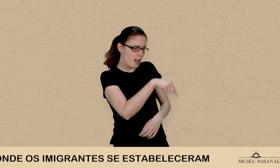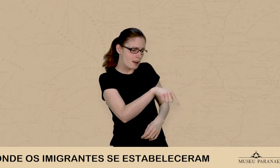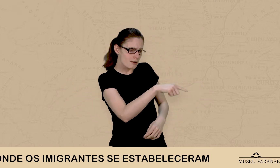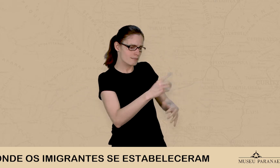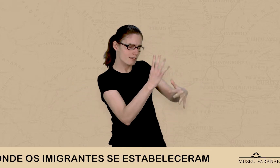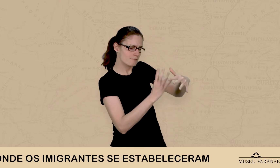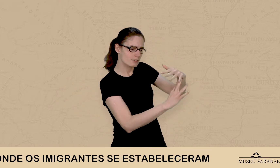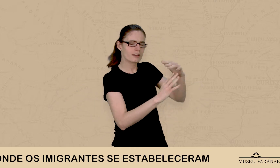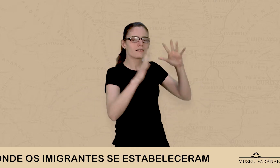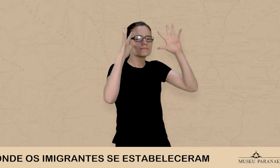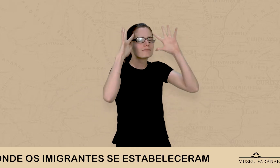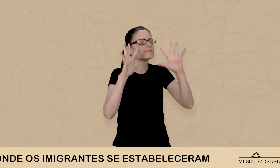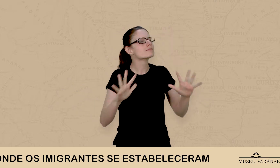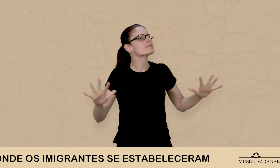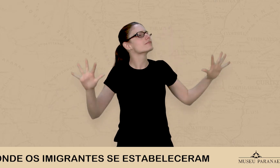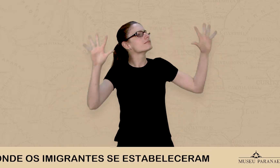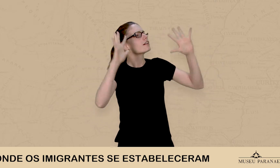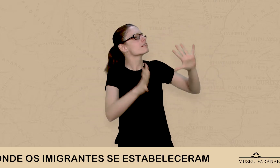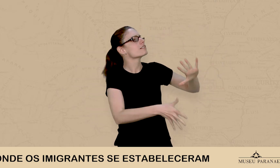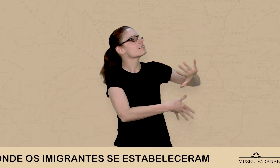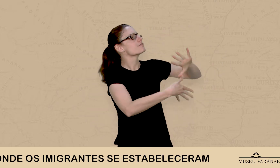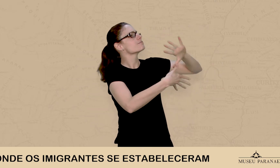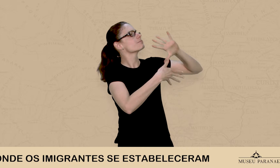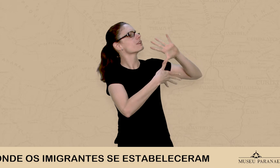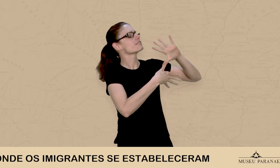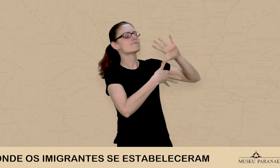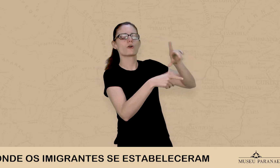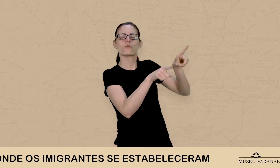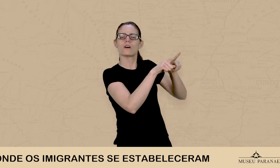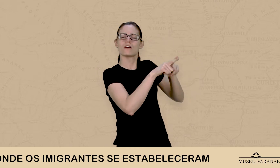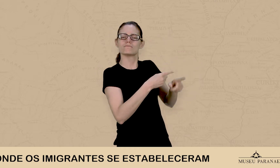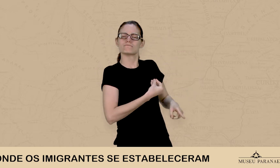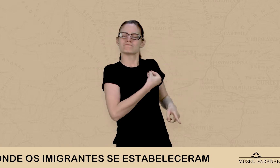a possibilidade de uma vida melhor.